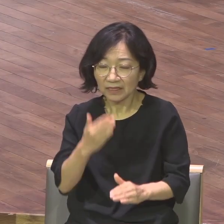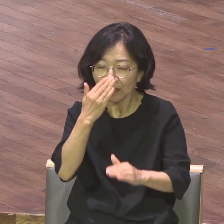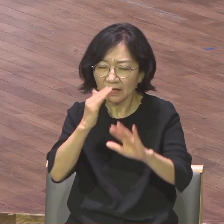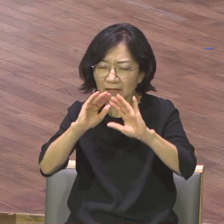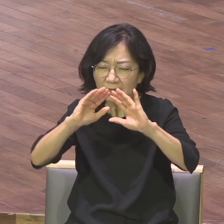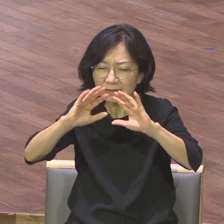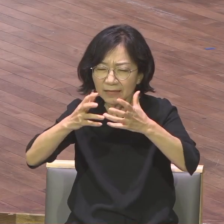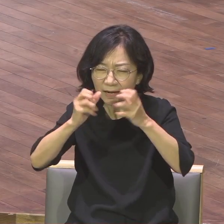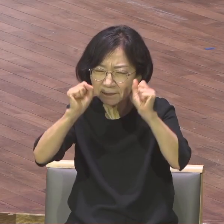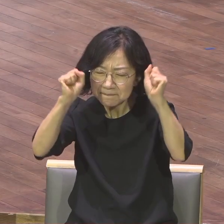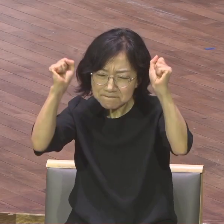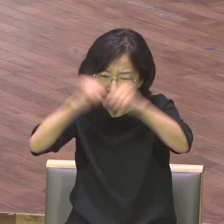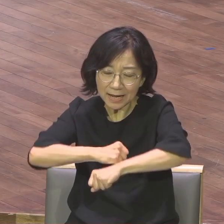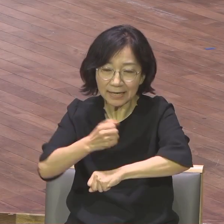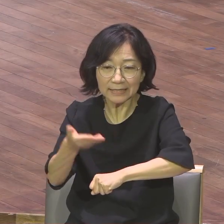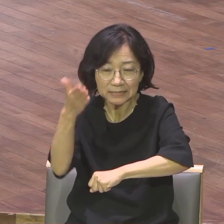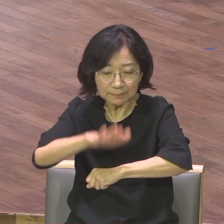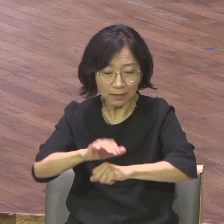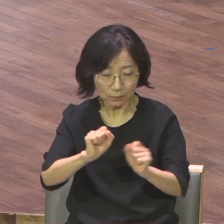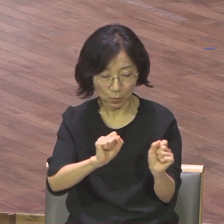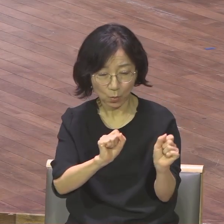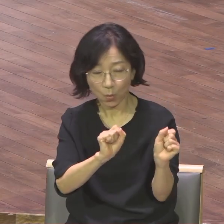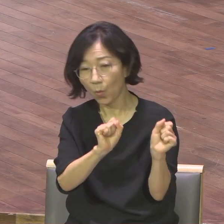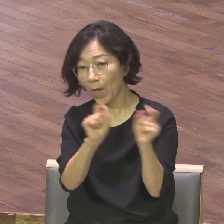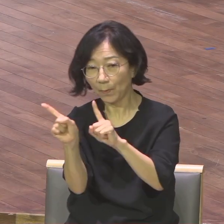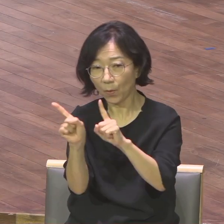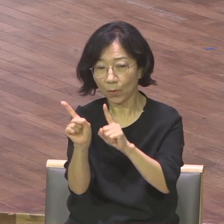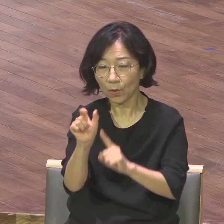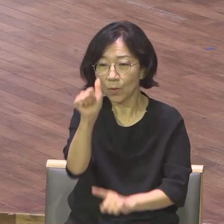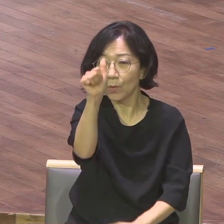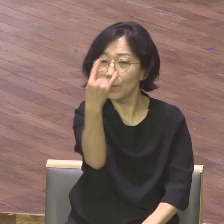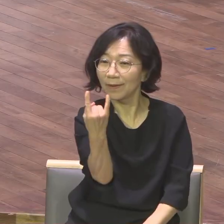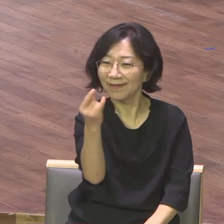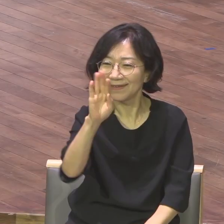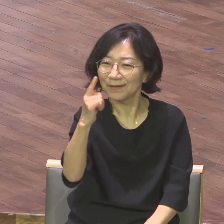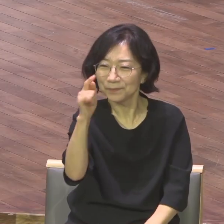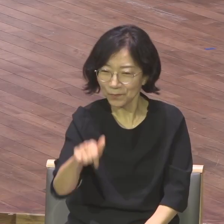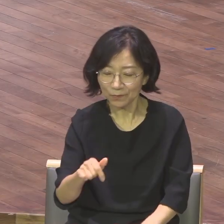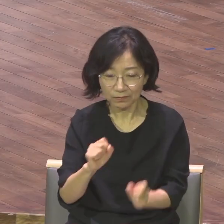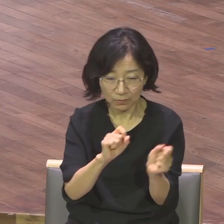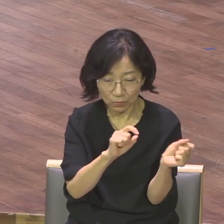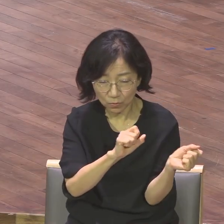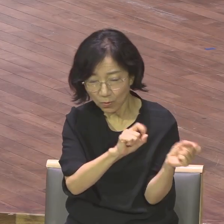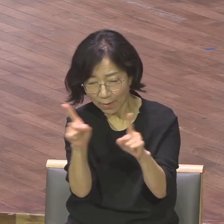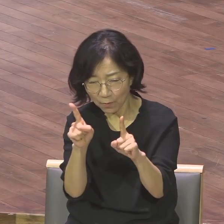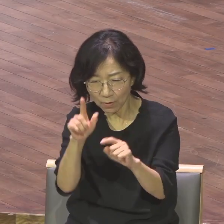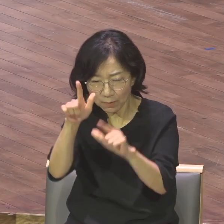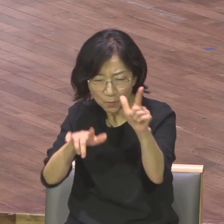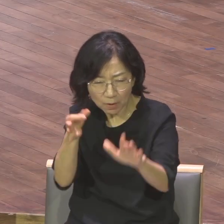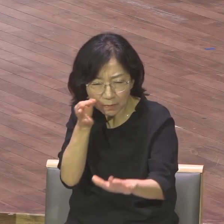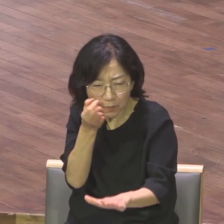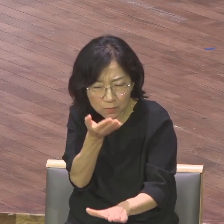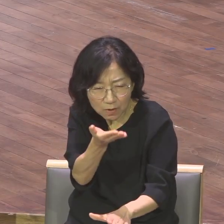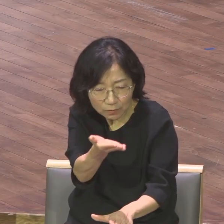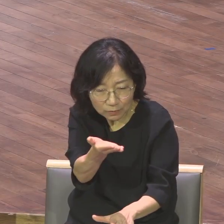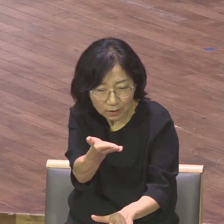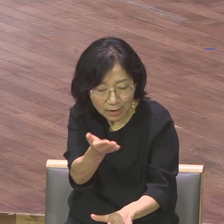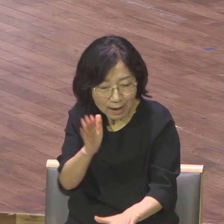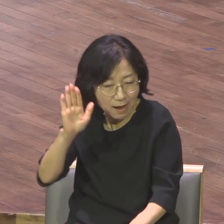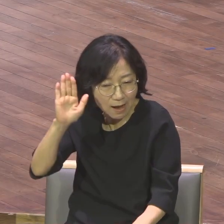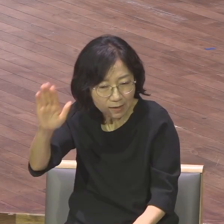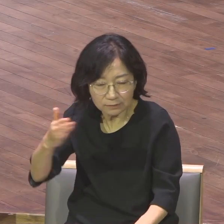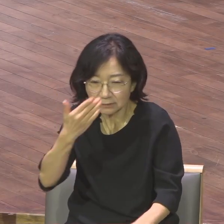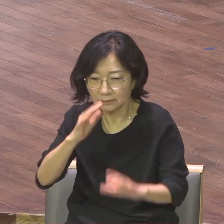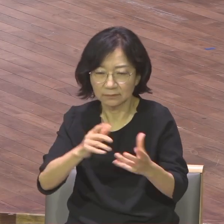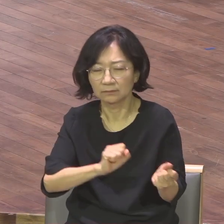이스라엘이 살아나는, 회복되는 그 환상을 통해서 하나님께서 이스라엘